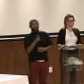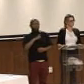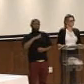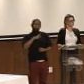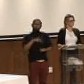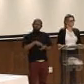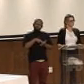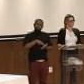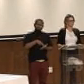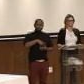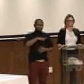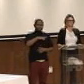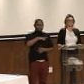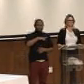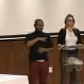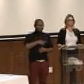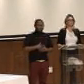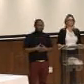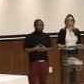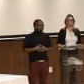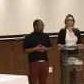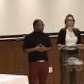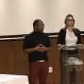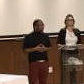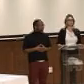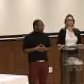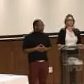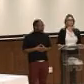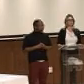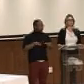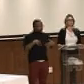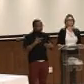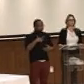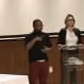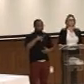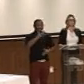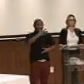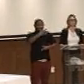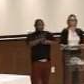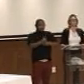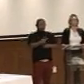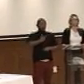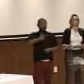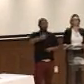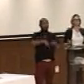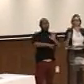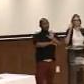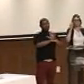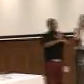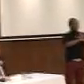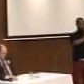serem colocados em cada um dos campi. Então, aqui no anexo 2 da lei,